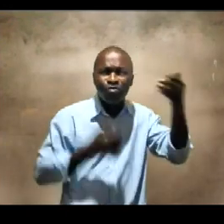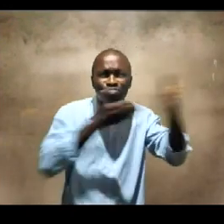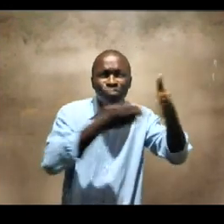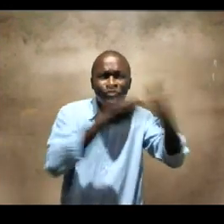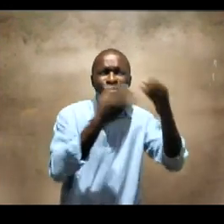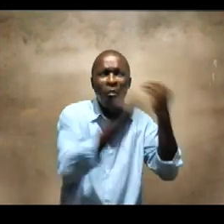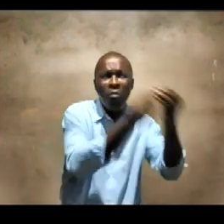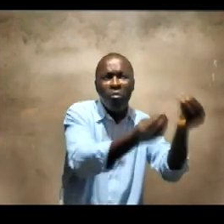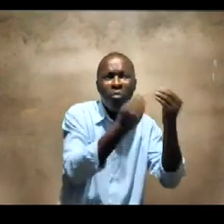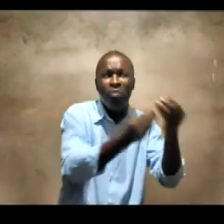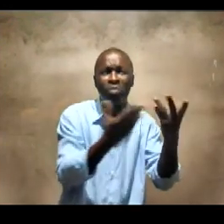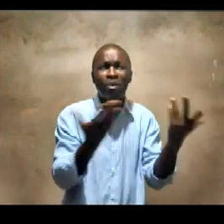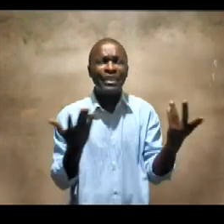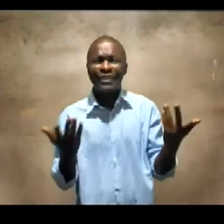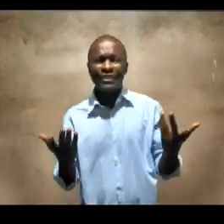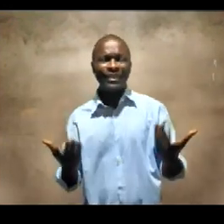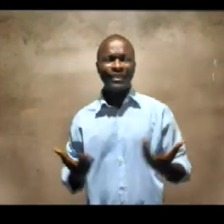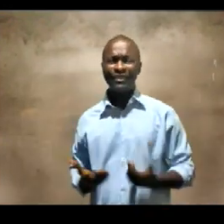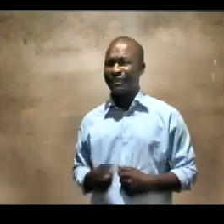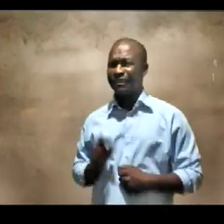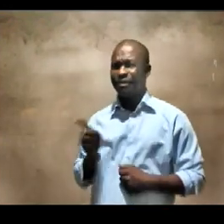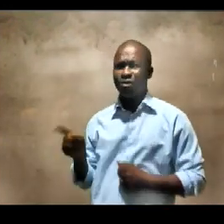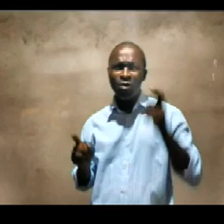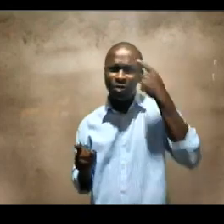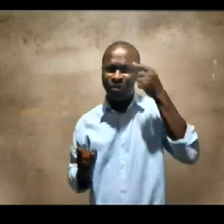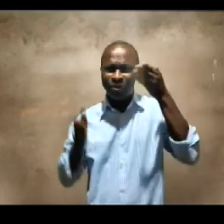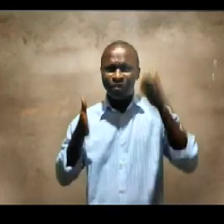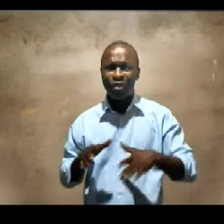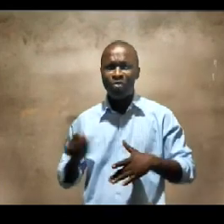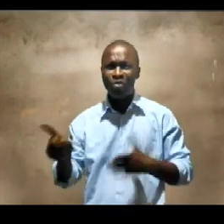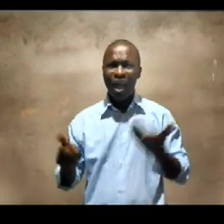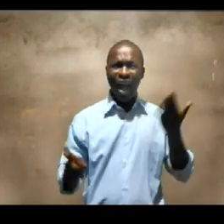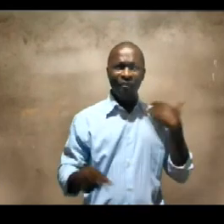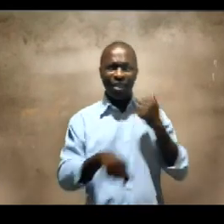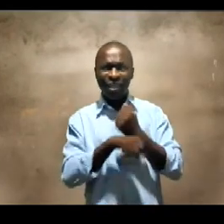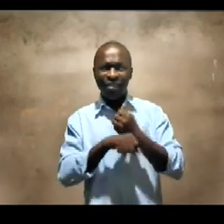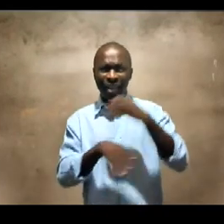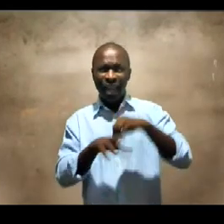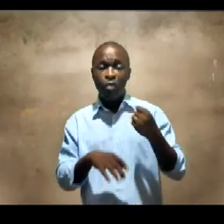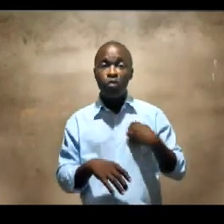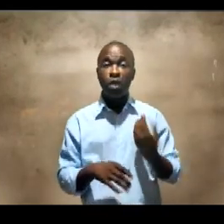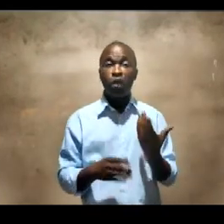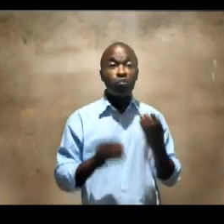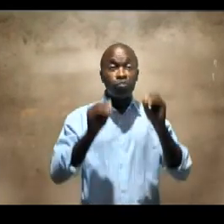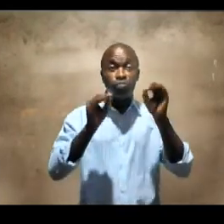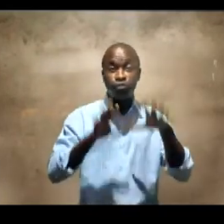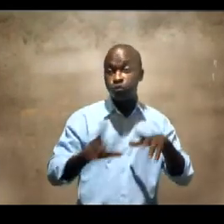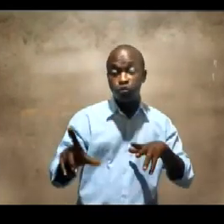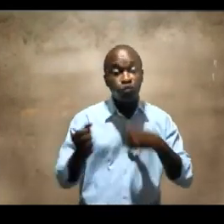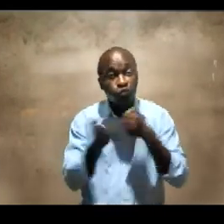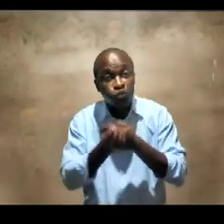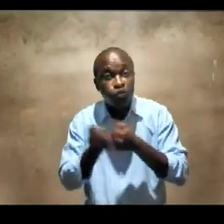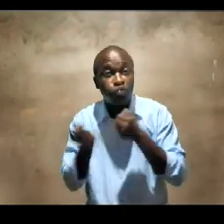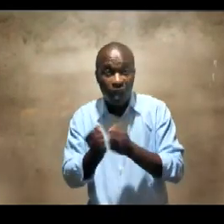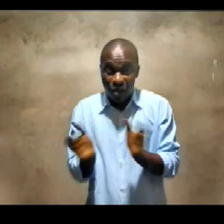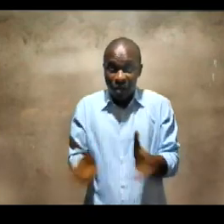manifestations anti-Weah cette année et réclamé l'ouverture des poursuites pénales contre Patré. Un ancien économiste en chef